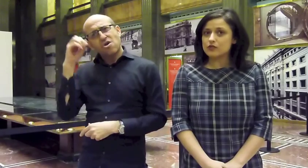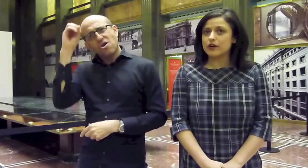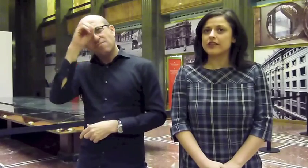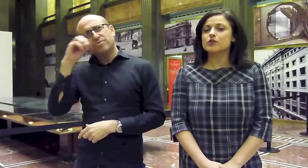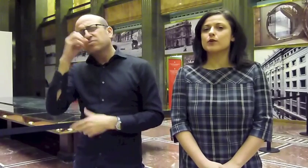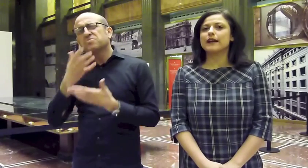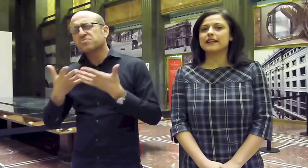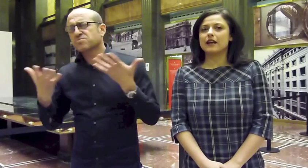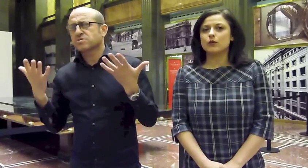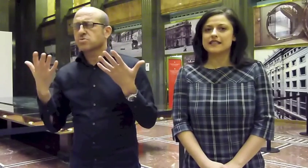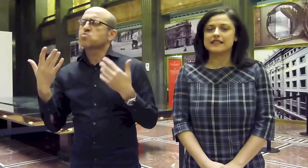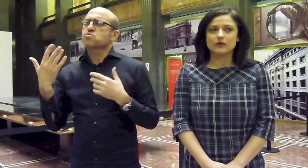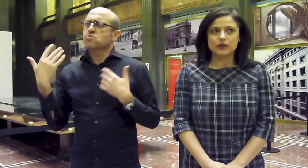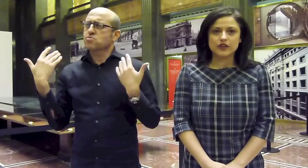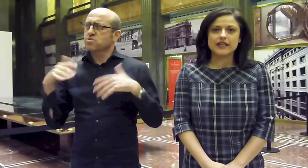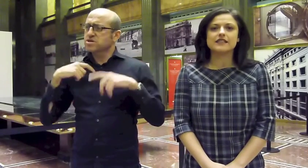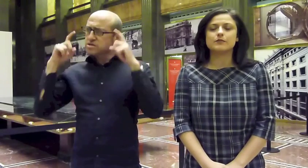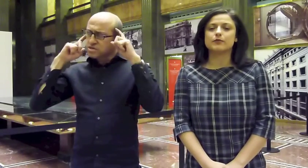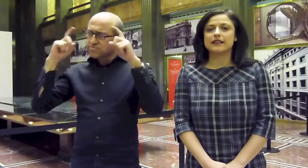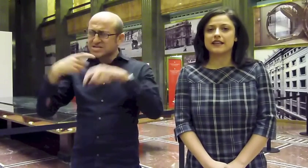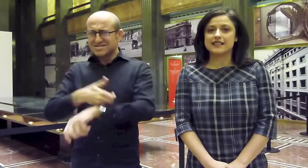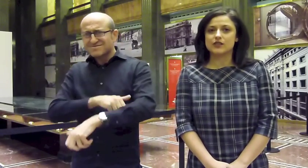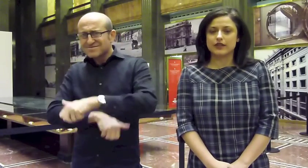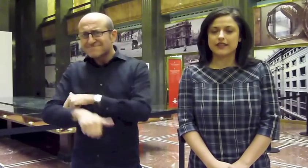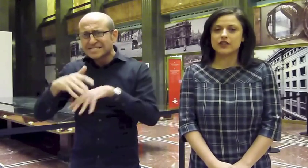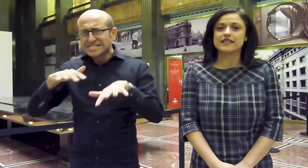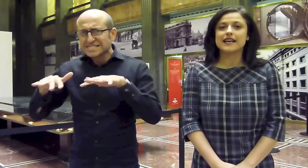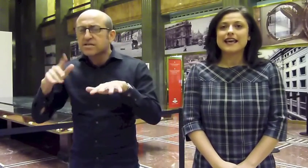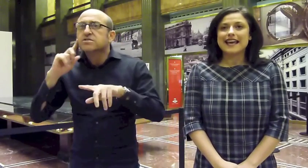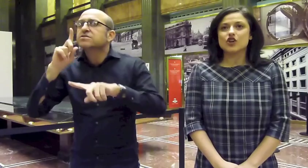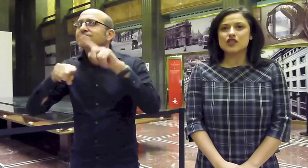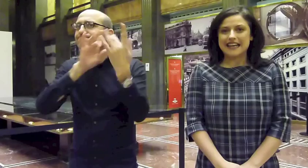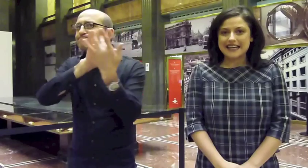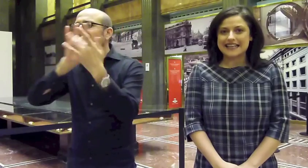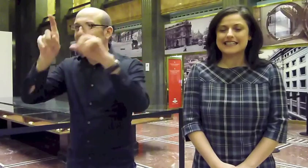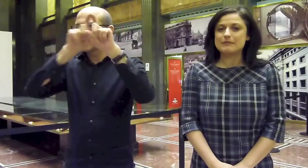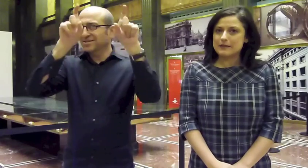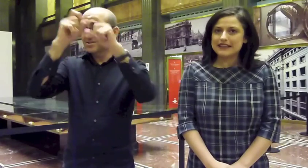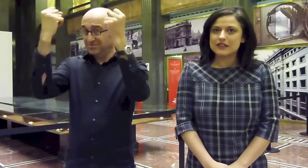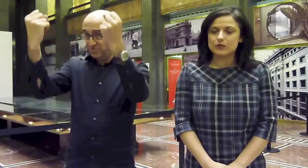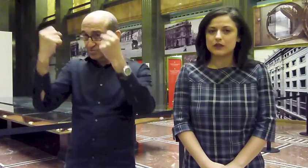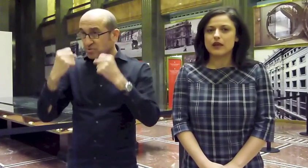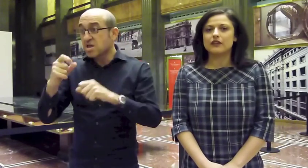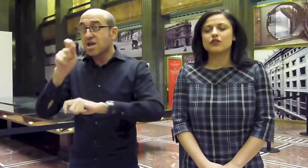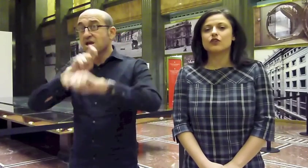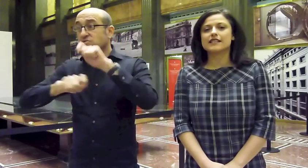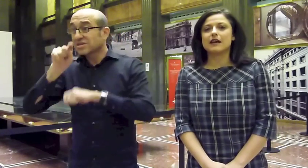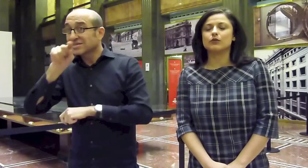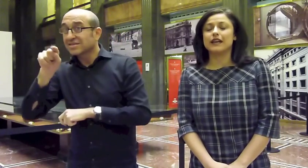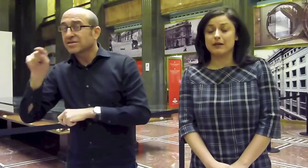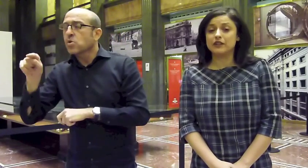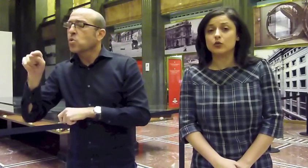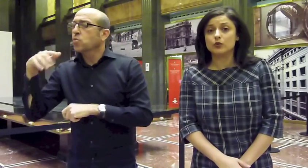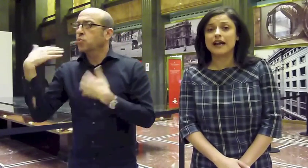muchos esfuerzos por parte de algunas instituciones y por parte de las asociaciones en conseguir que se implemente el subtitulado en todo lo que es